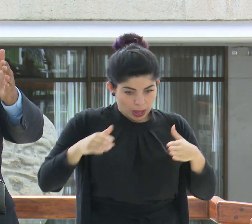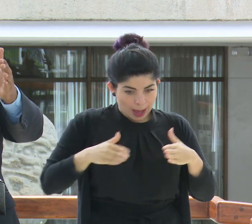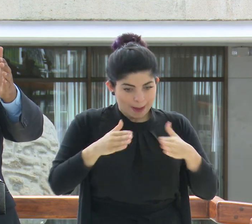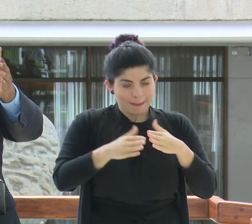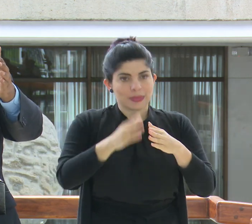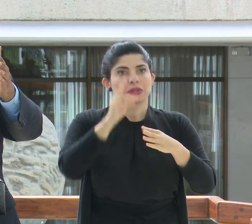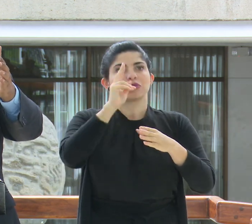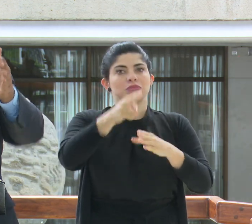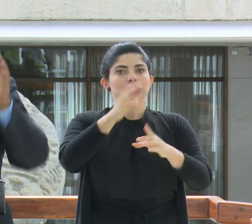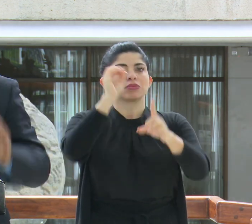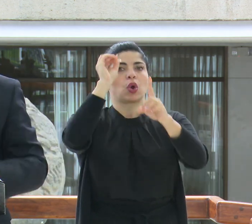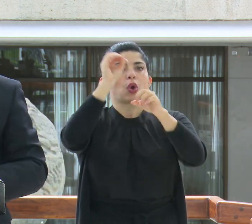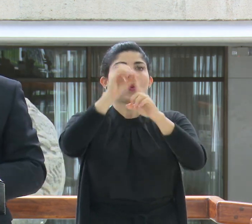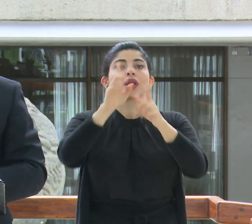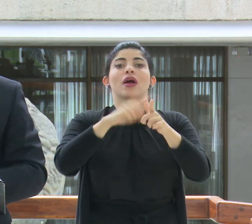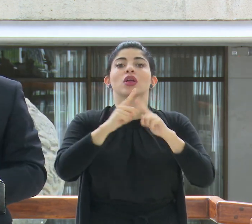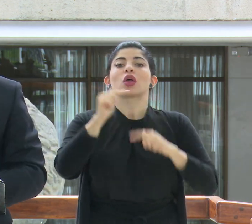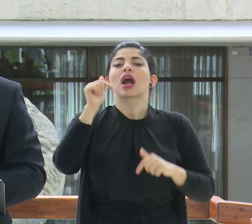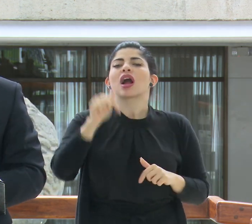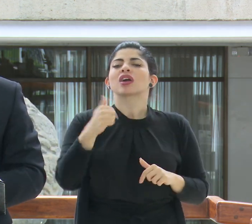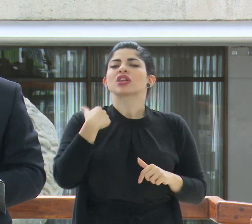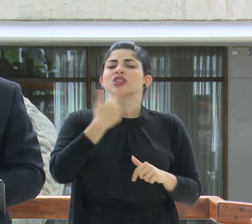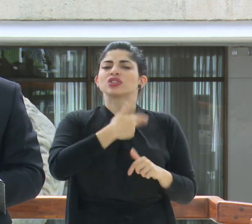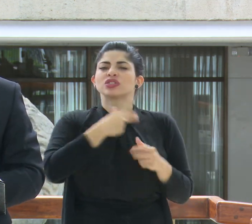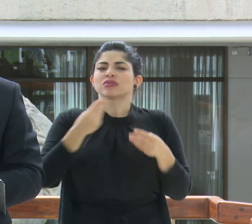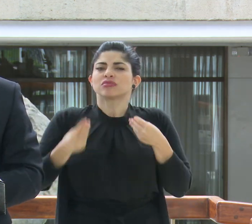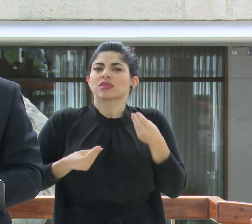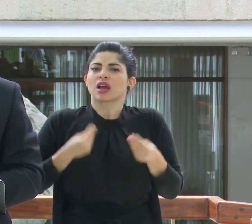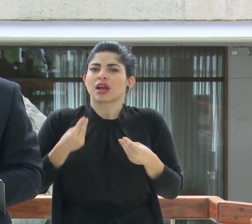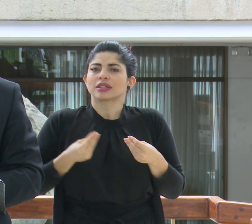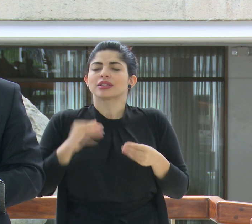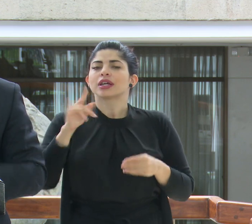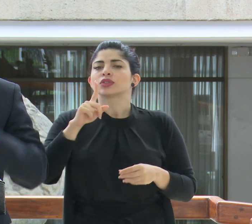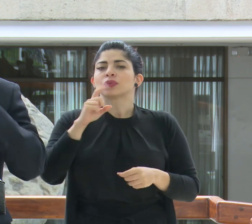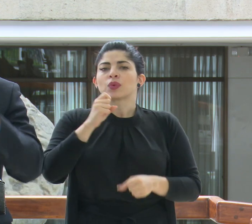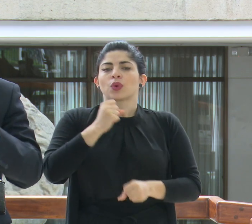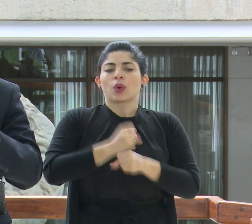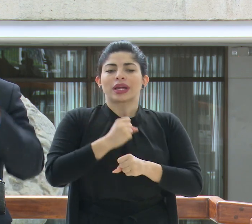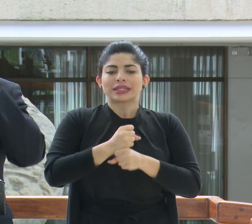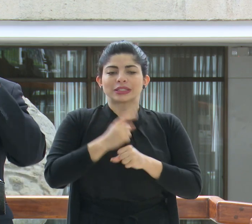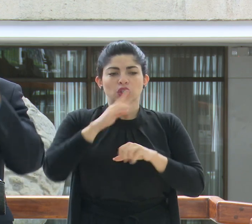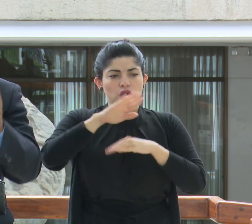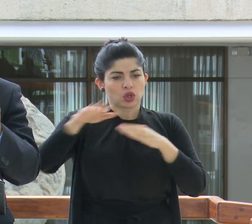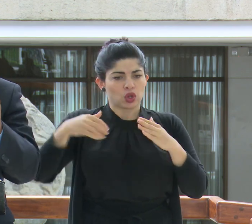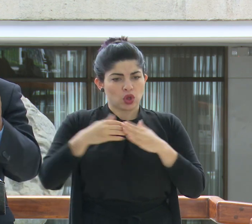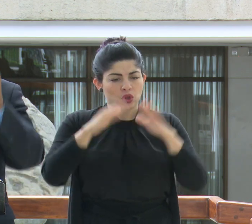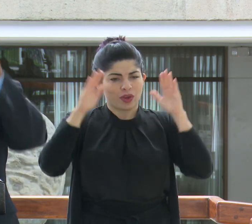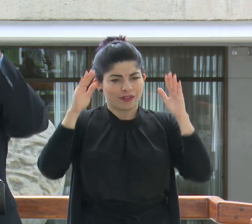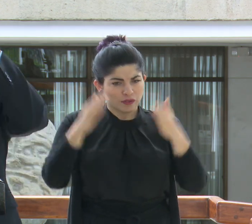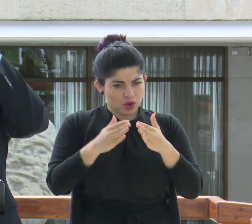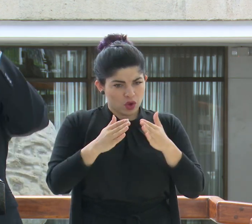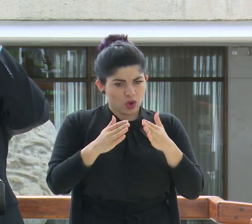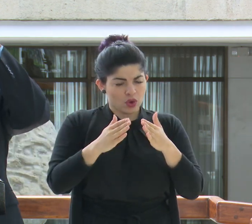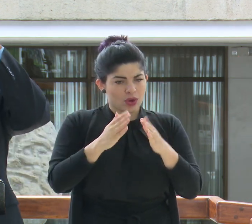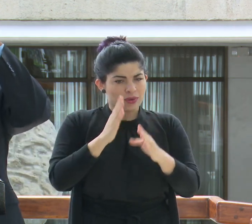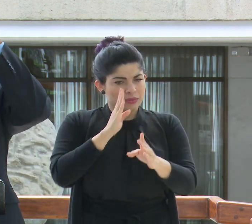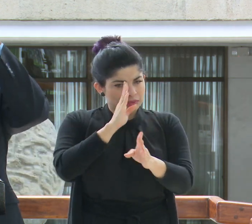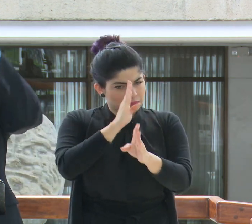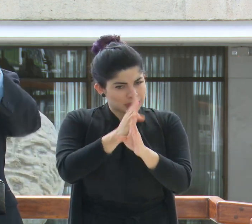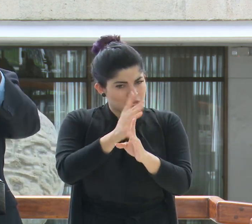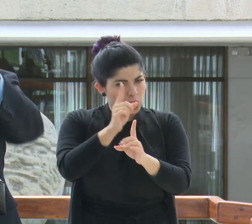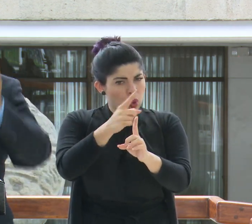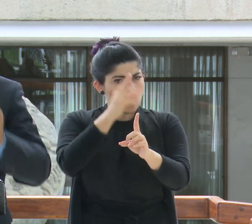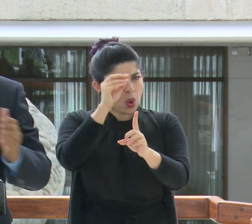este propósito. O sea, aquí lo que estamos haciendo es un ejercicio de enfoque y alineamiento con un